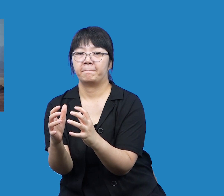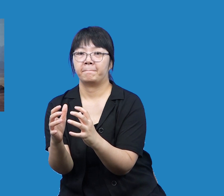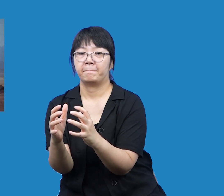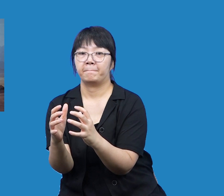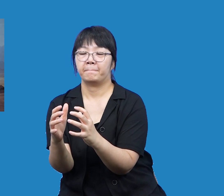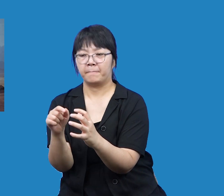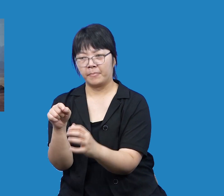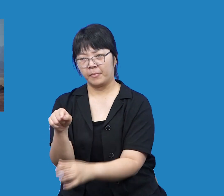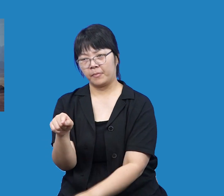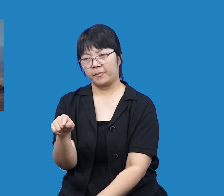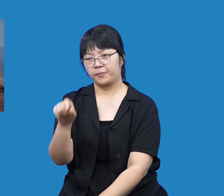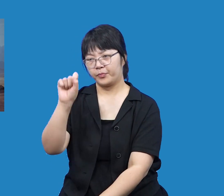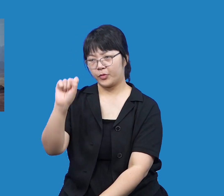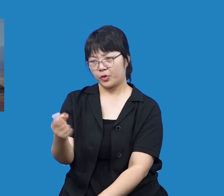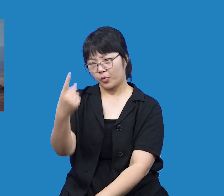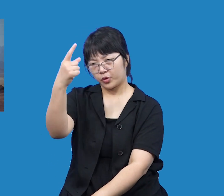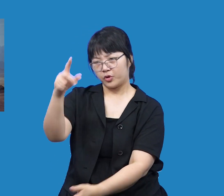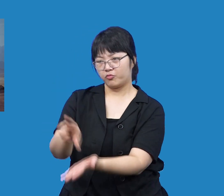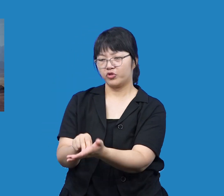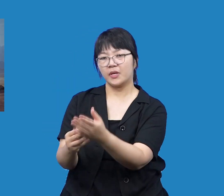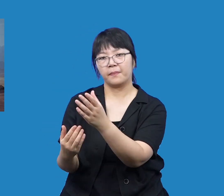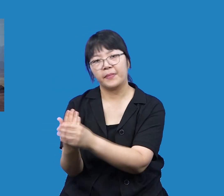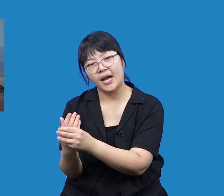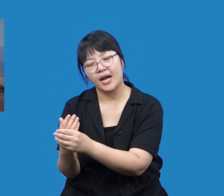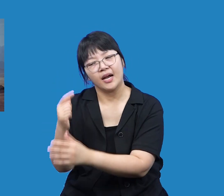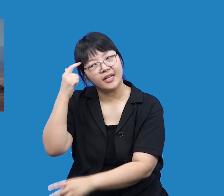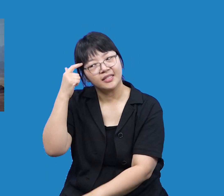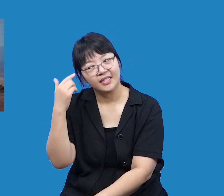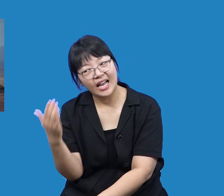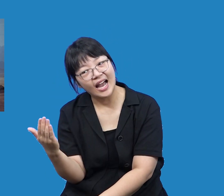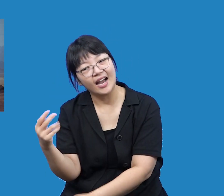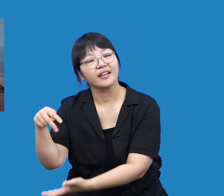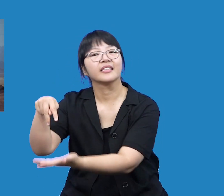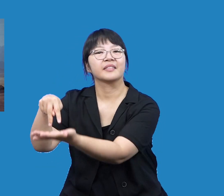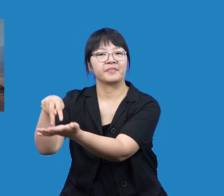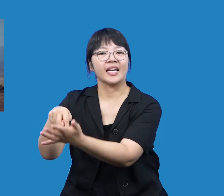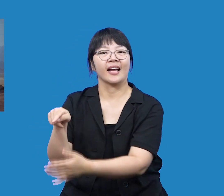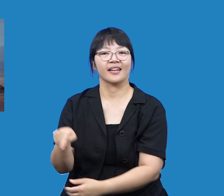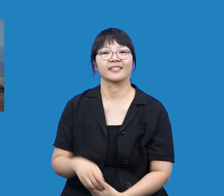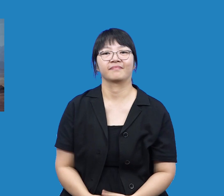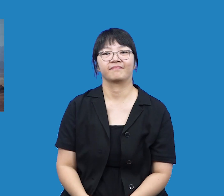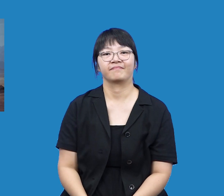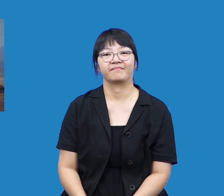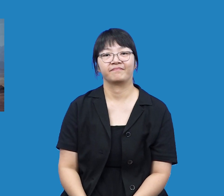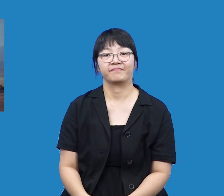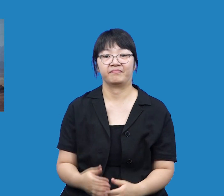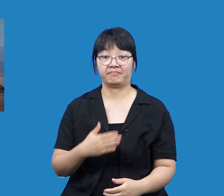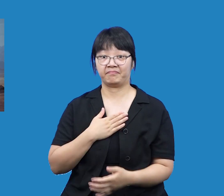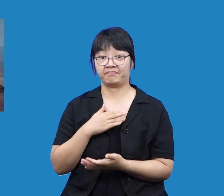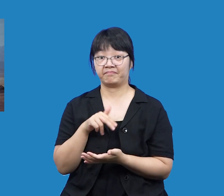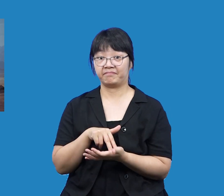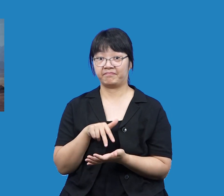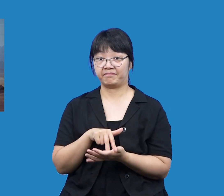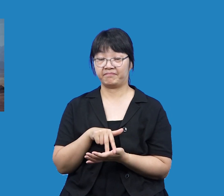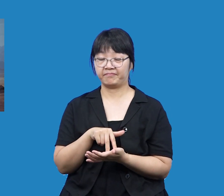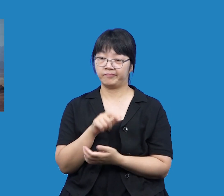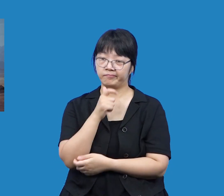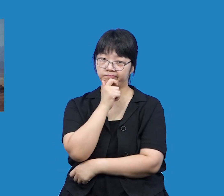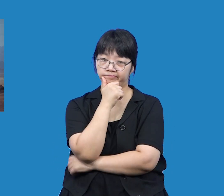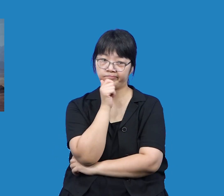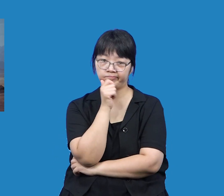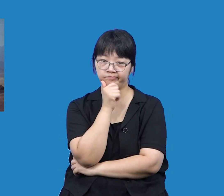합류한 것이 문제가 되었다는 견해, 이것이 두 번째 견해이기도 합니다. 저는